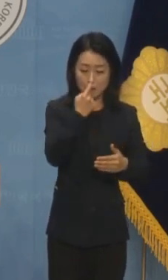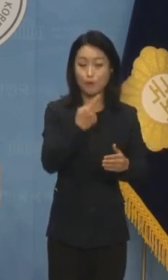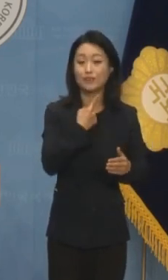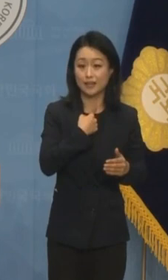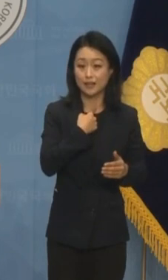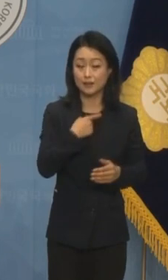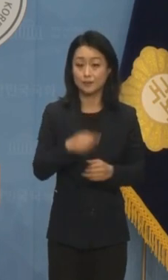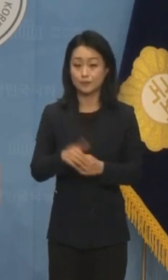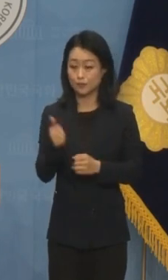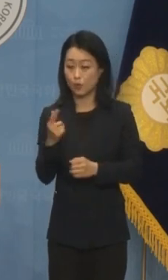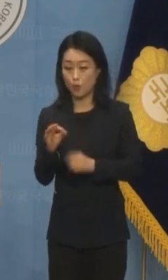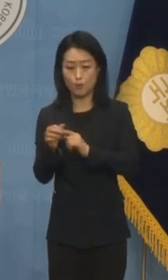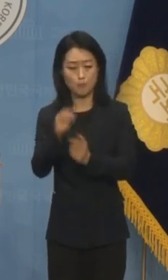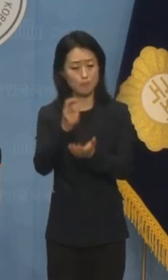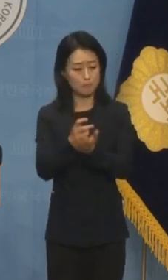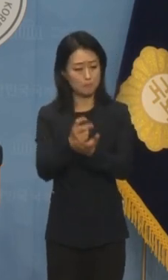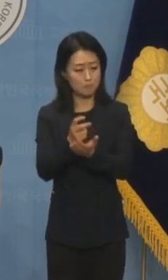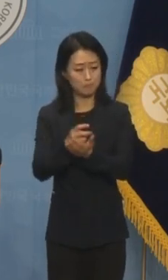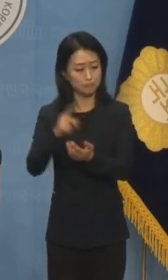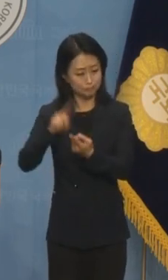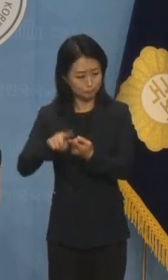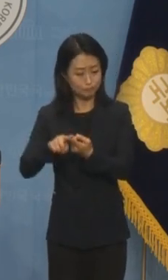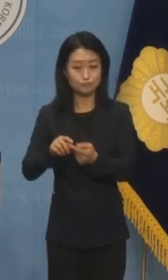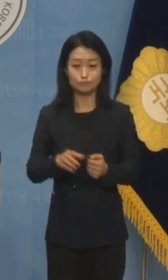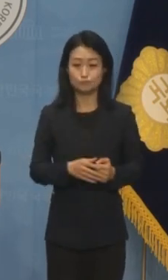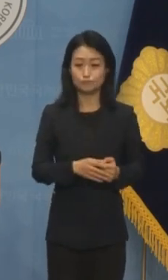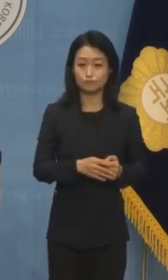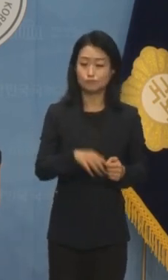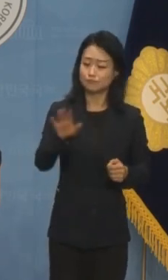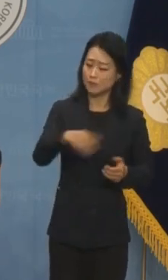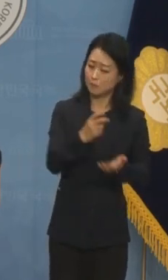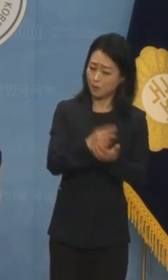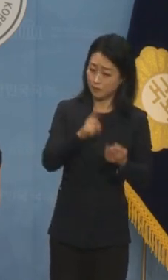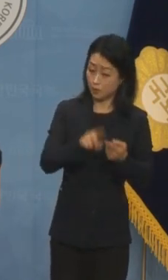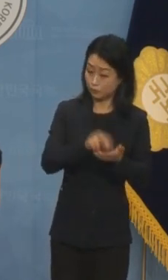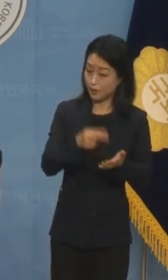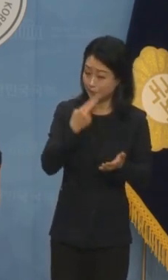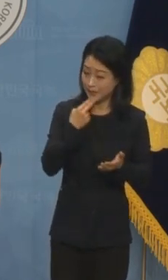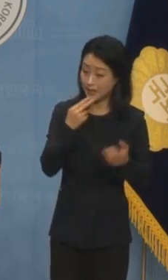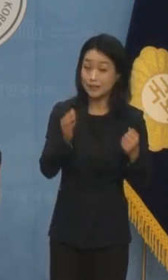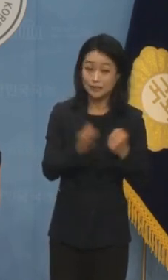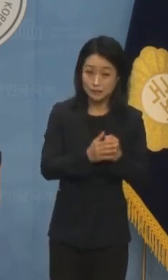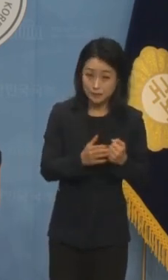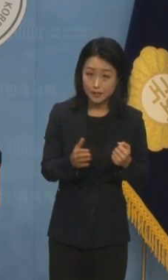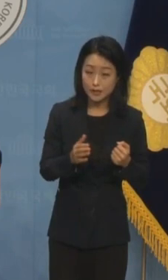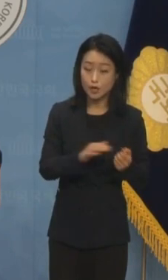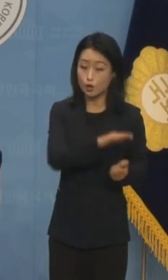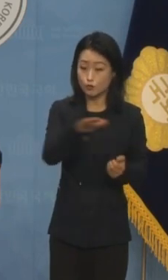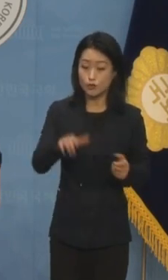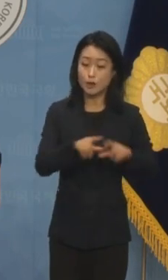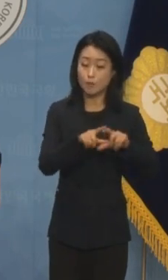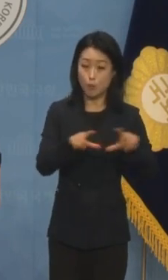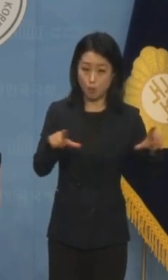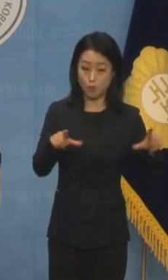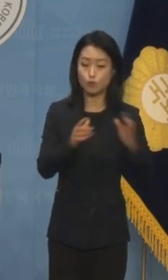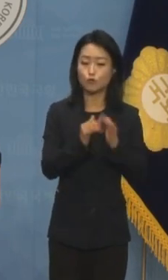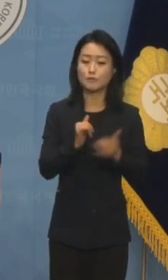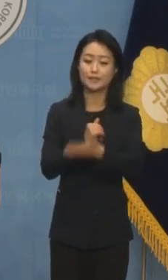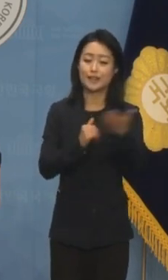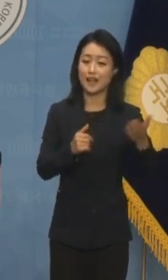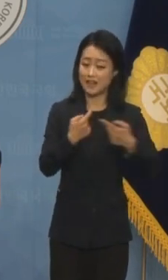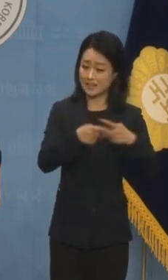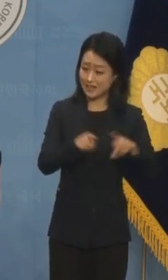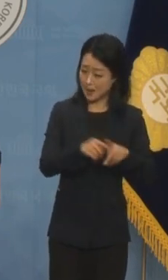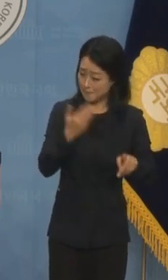법상으로 나오는 건데 노 의입니다 그러니까 법으로가 없다는 것을 우리 일반적으로 국민들이 이해를